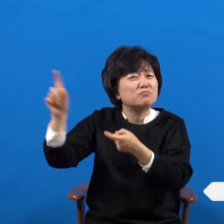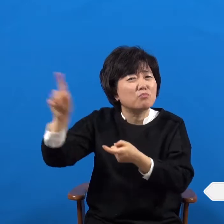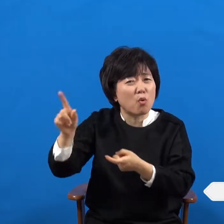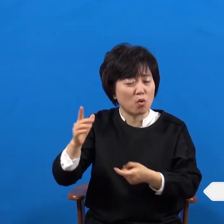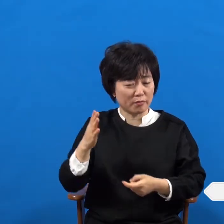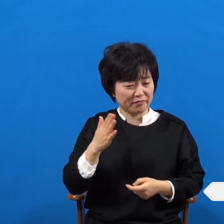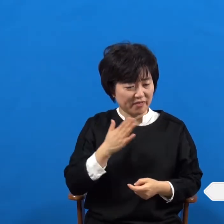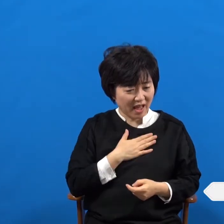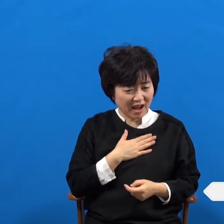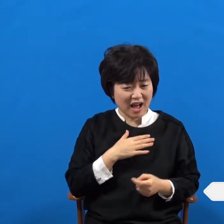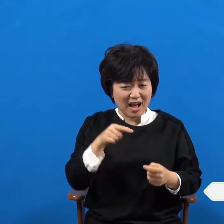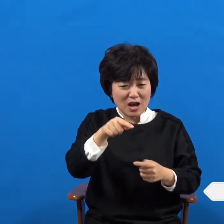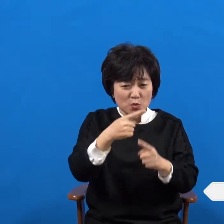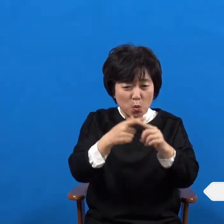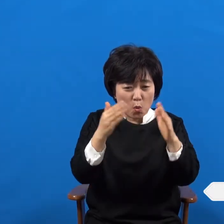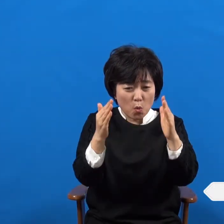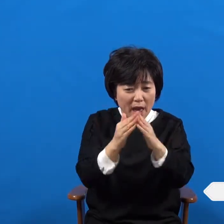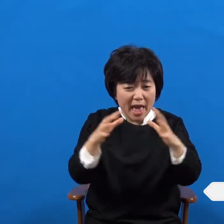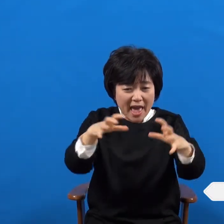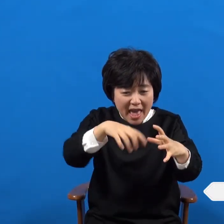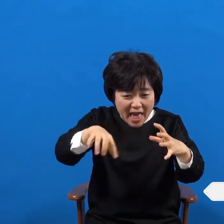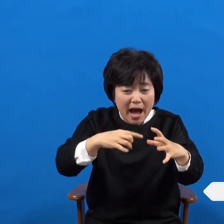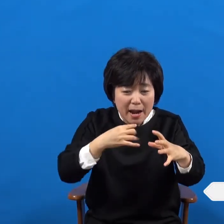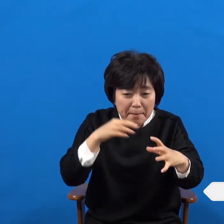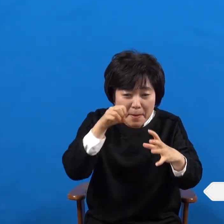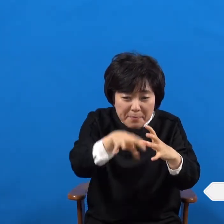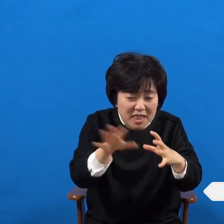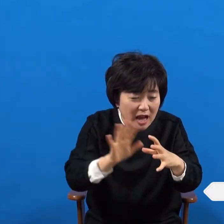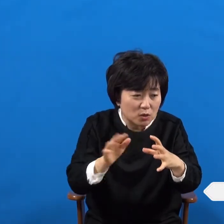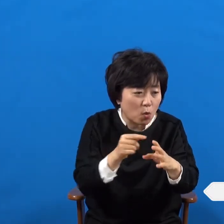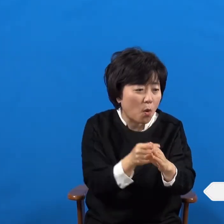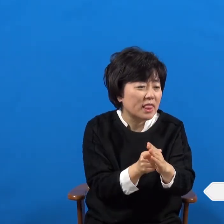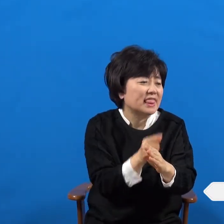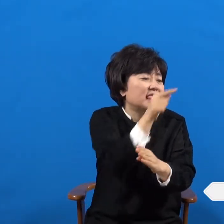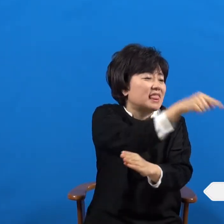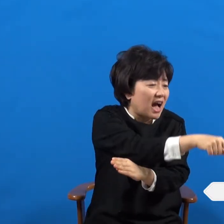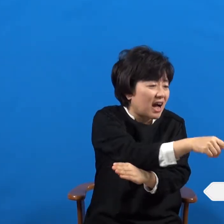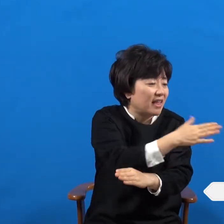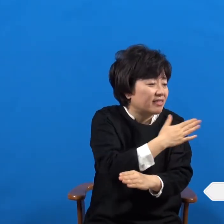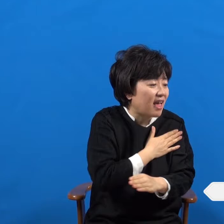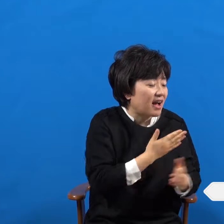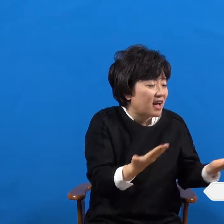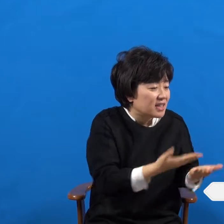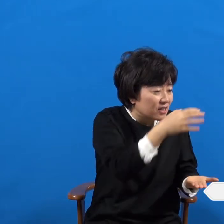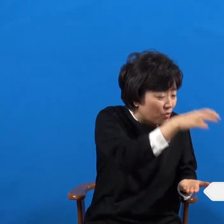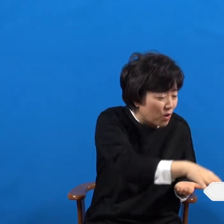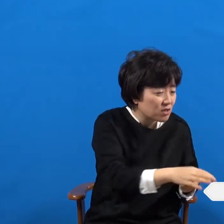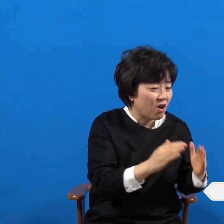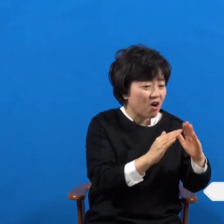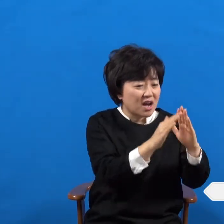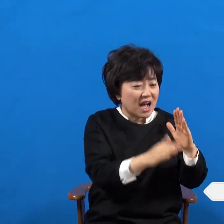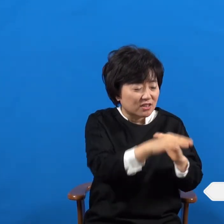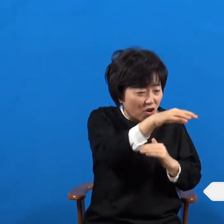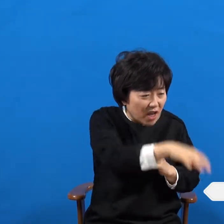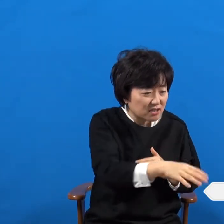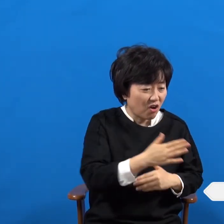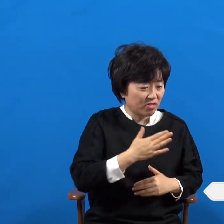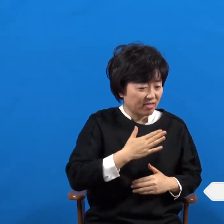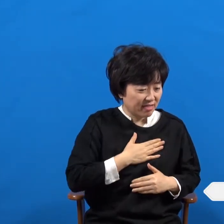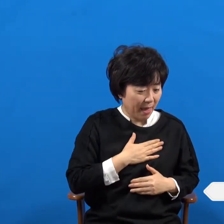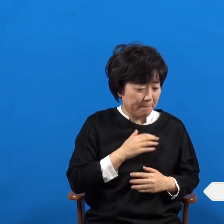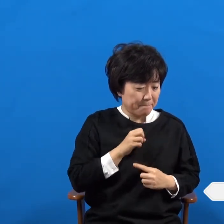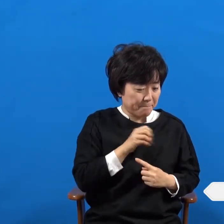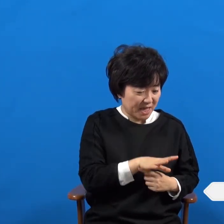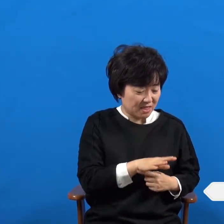가는 곳마다, 만나는 사람들마다, 우리 가정과 일터마다 어떻게 우리의 빛을